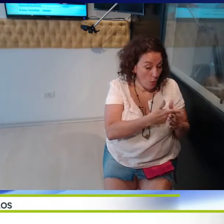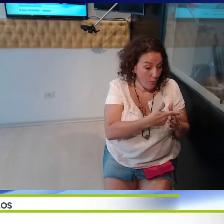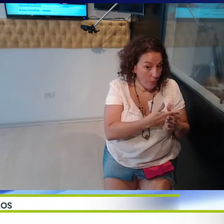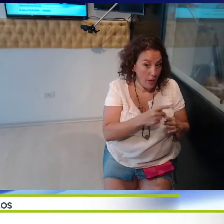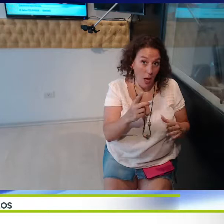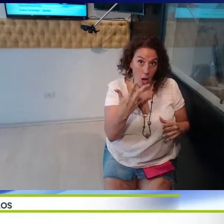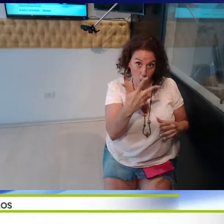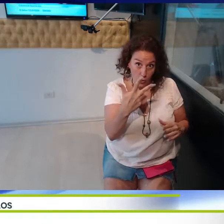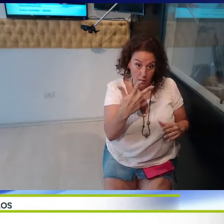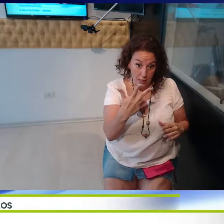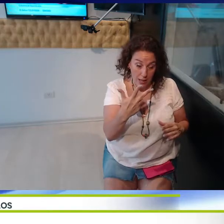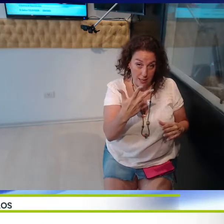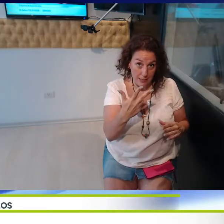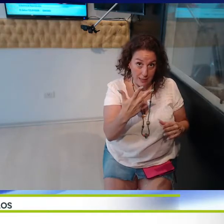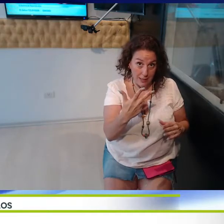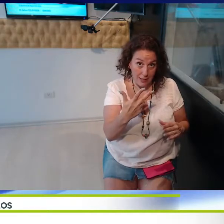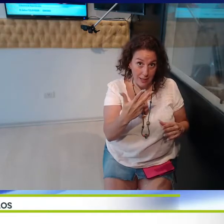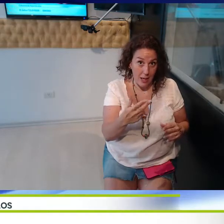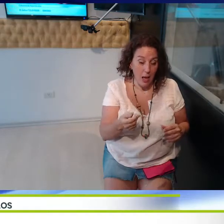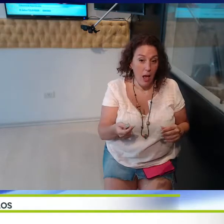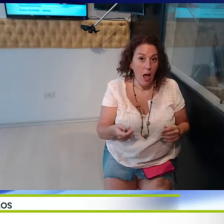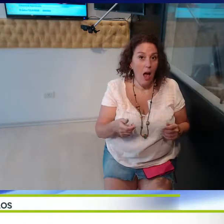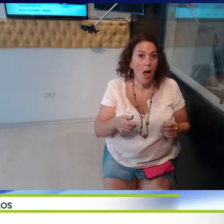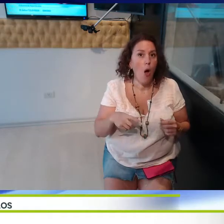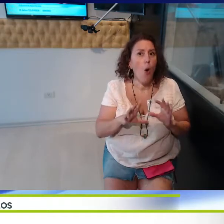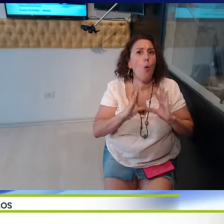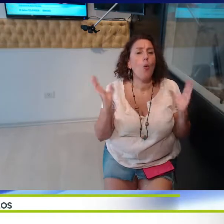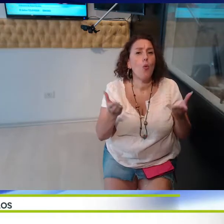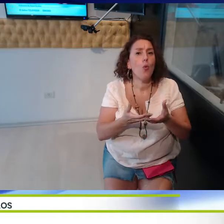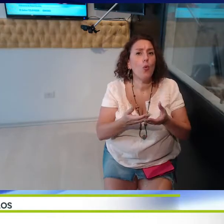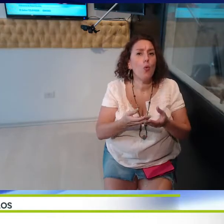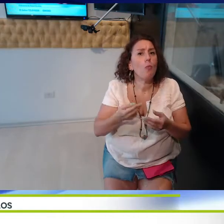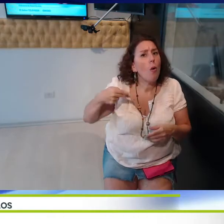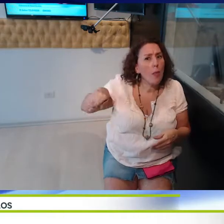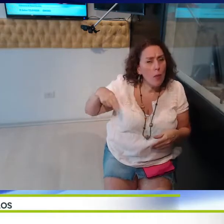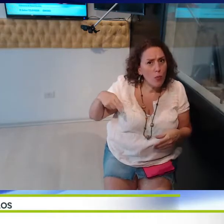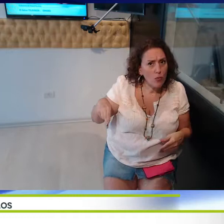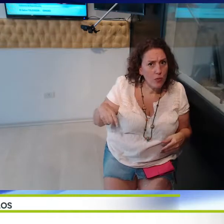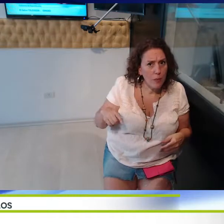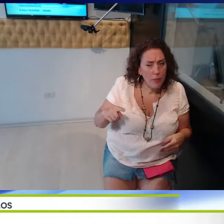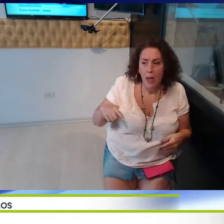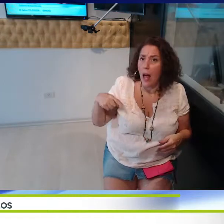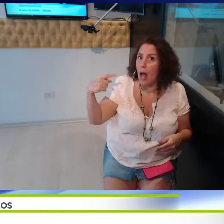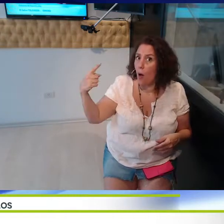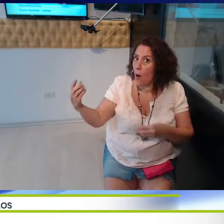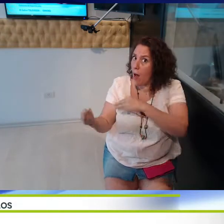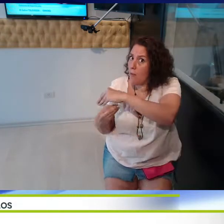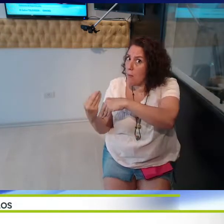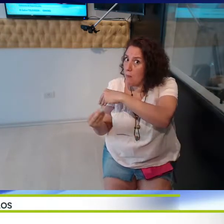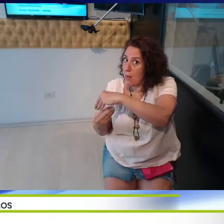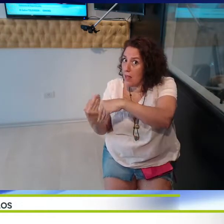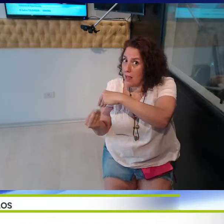Después está la familia Guerrico, que sería Juan D'Artés, y el chico que cantaba en Marama.